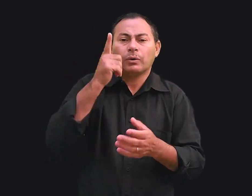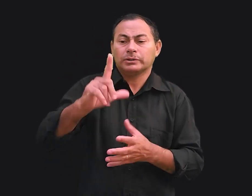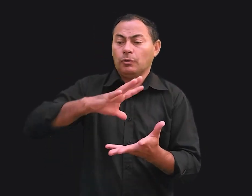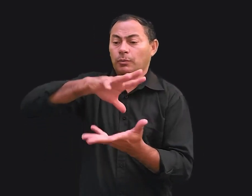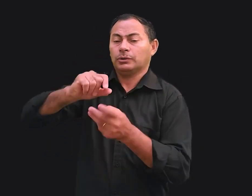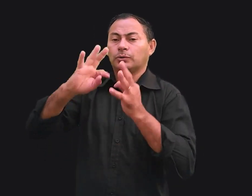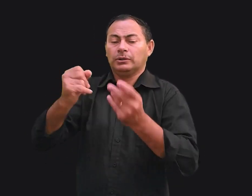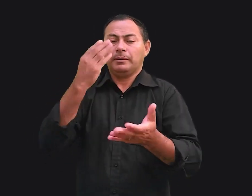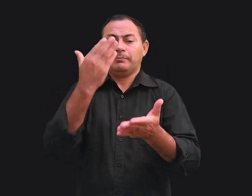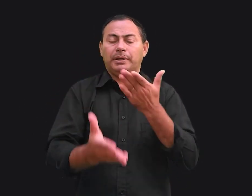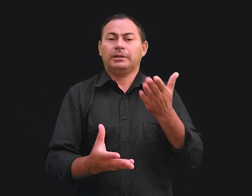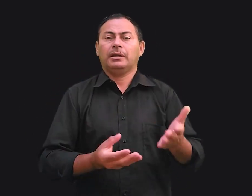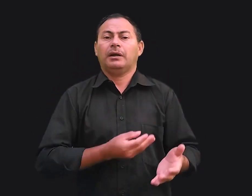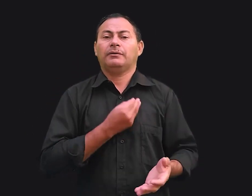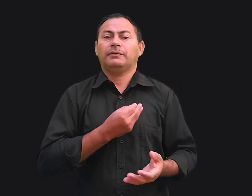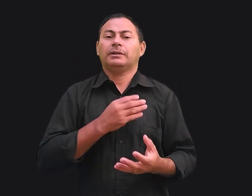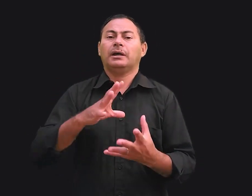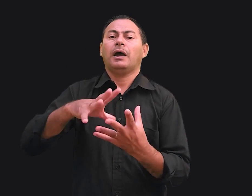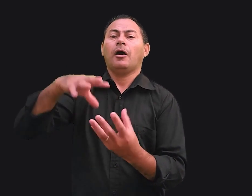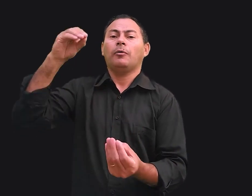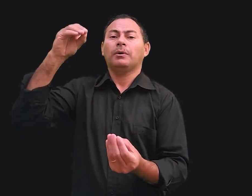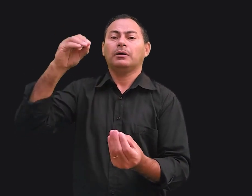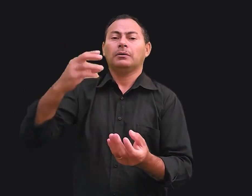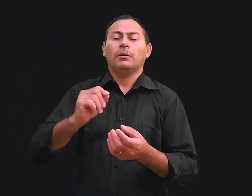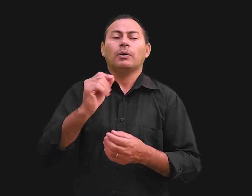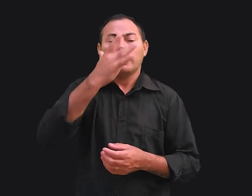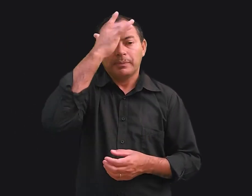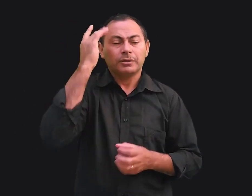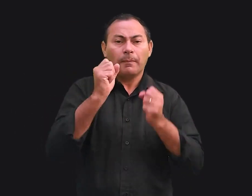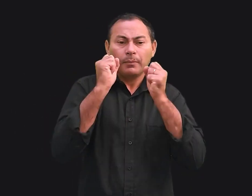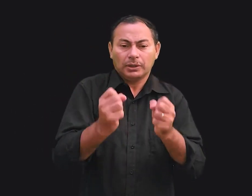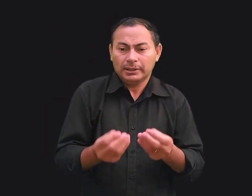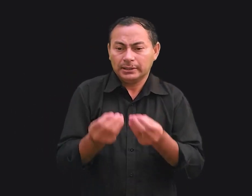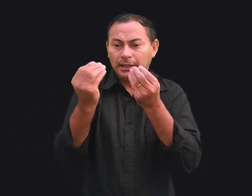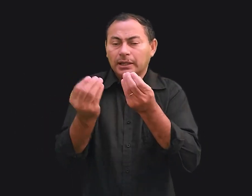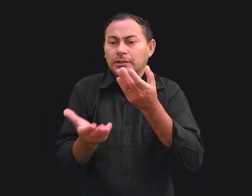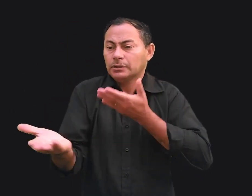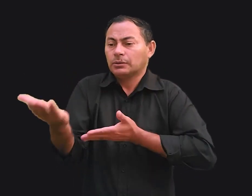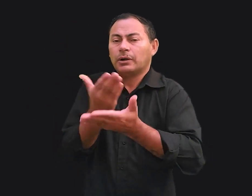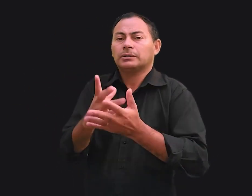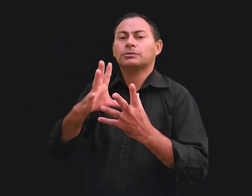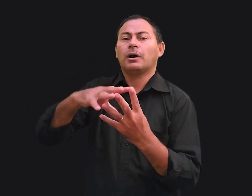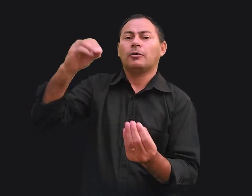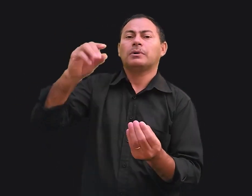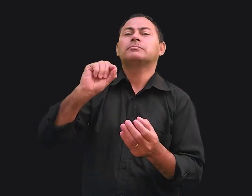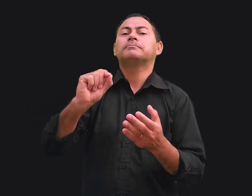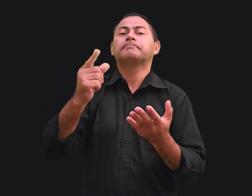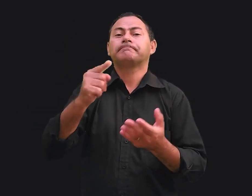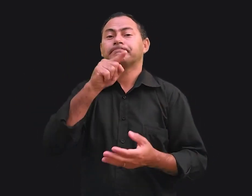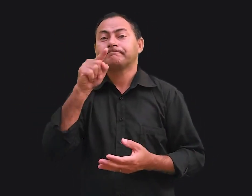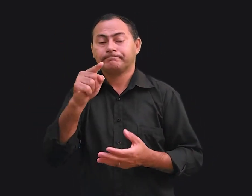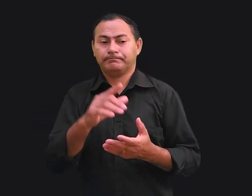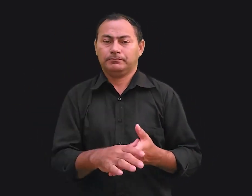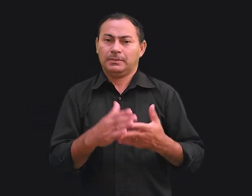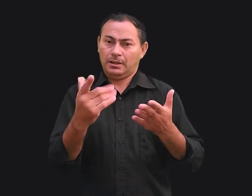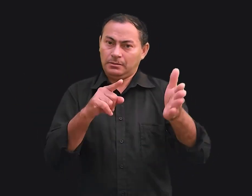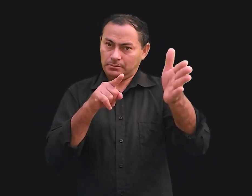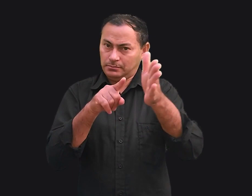o mundo inteiro e perder a sua alma? Ou o que o homem poderá dar em troca de sua alma? Essa é uma pergunta